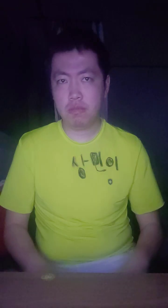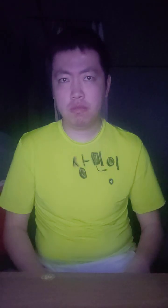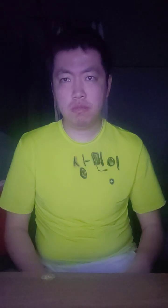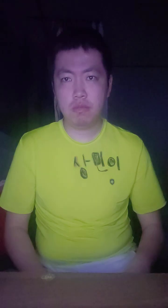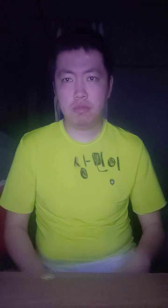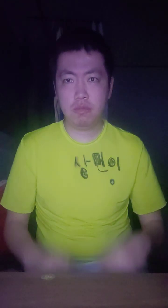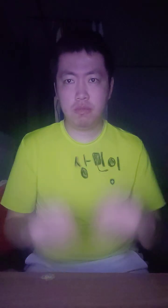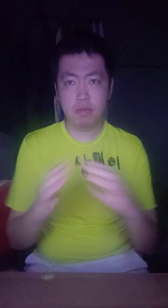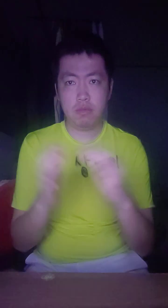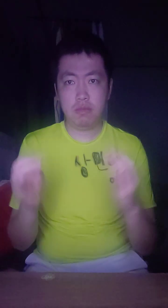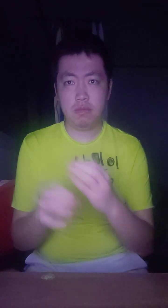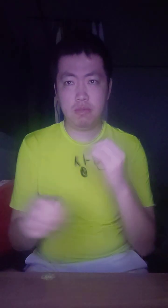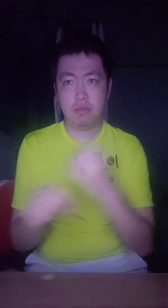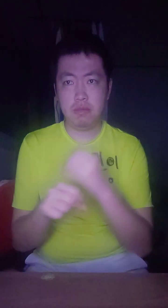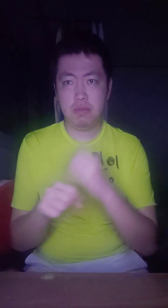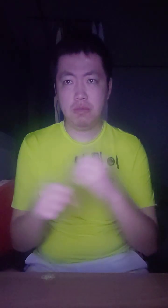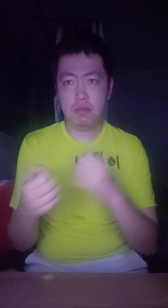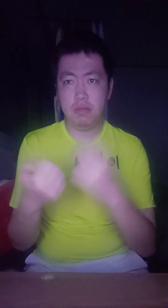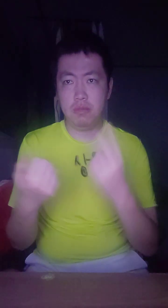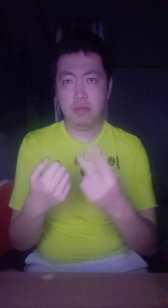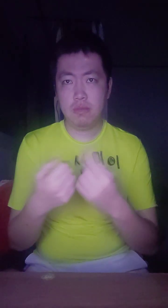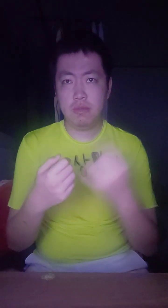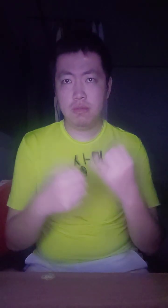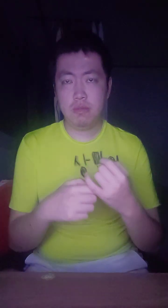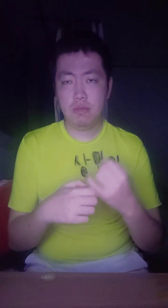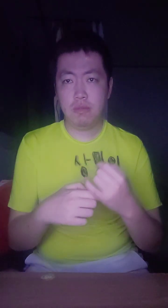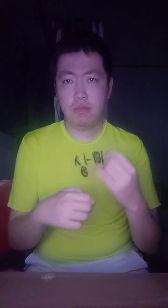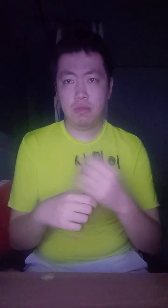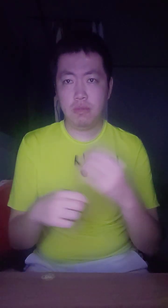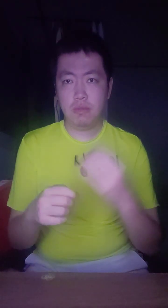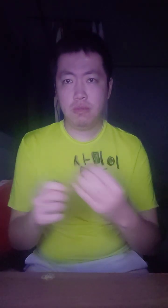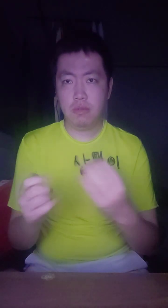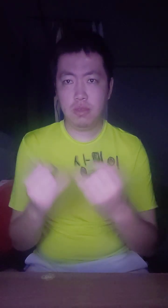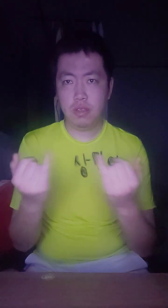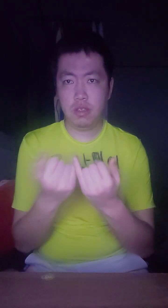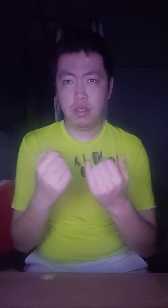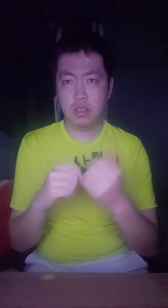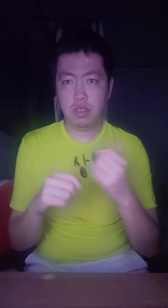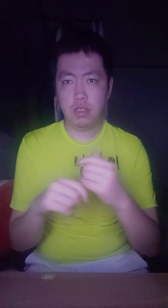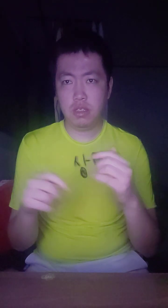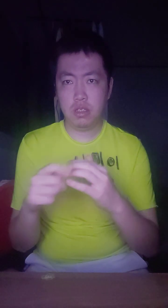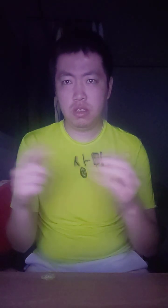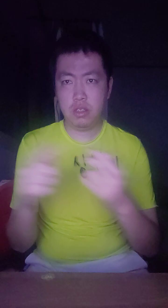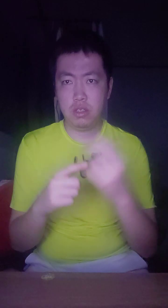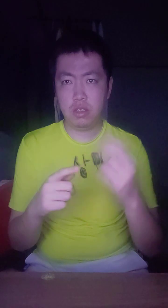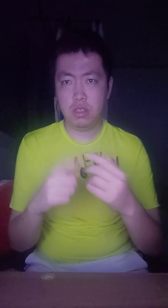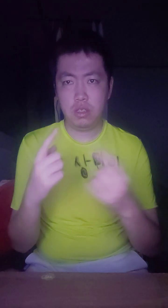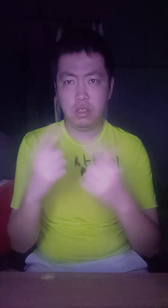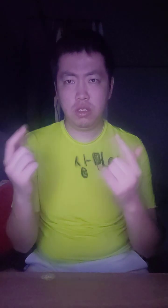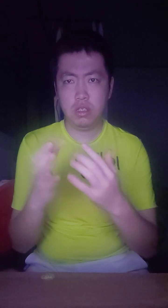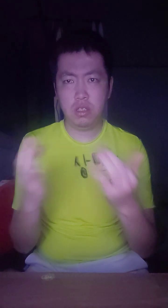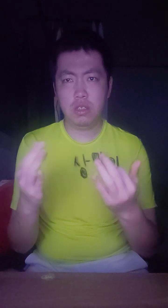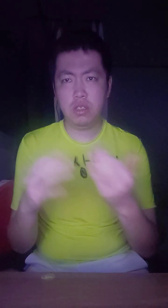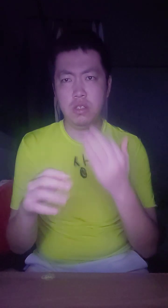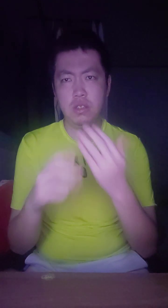잡고 보니 폭행을 한 남성 2명뿐 아니라 A씨와 함께 있던 여성까지 같은 일당으로 모두 10대 선후배